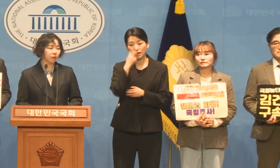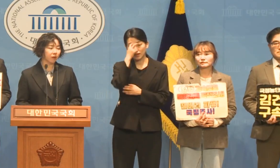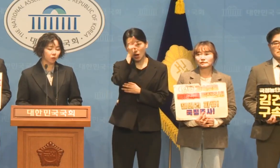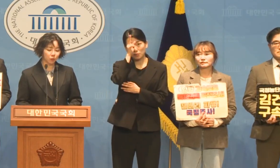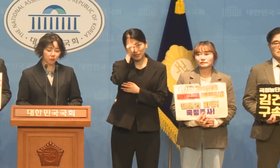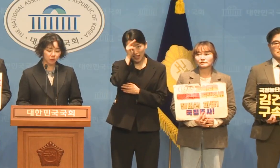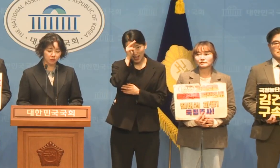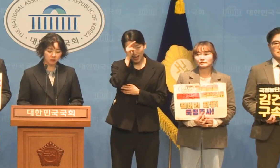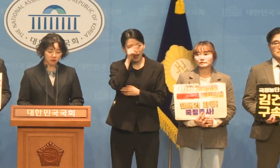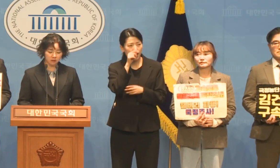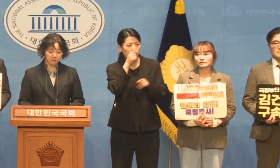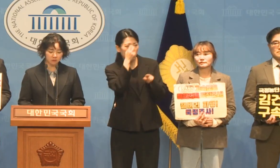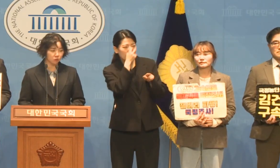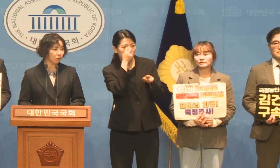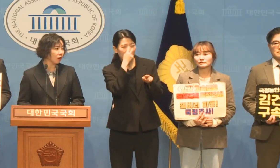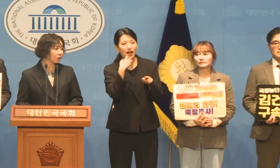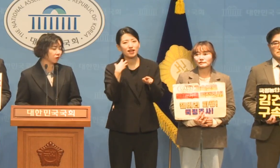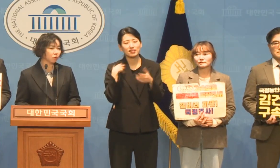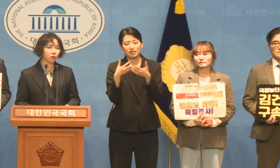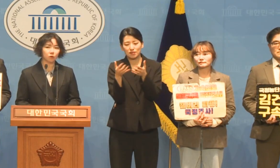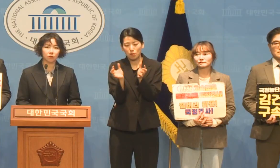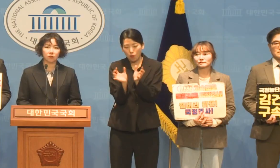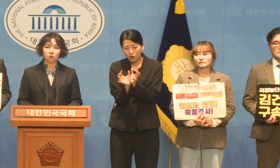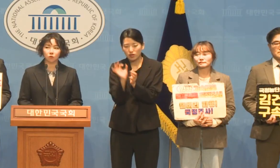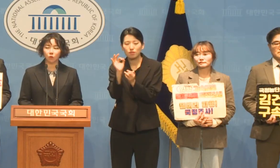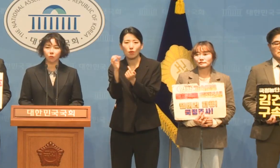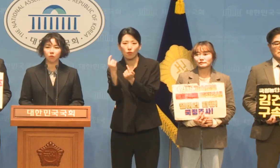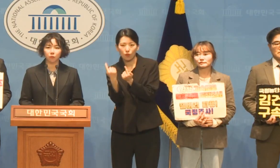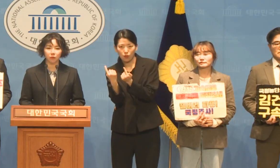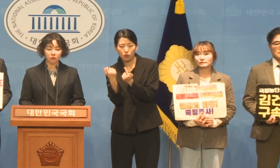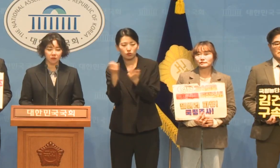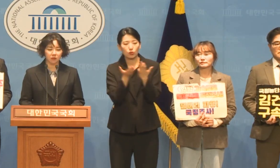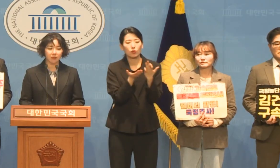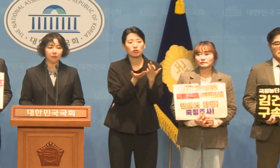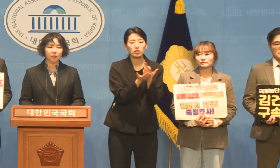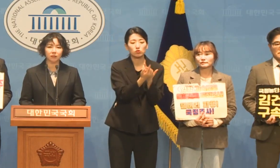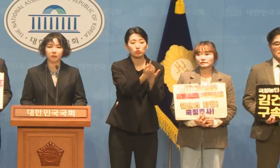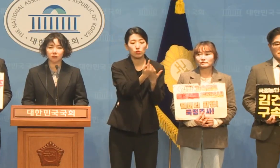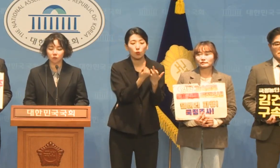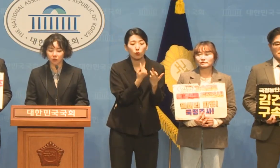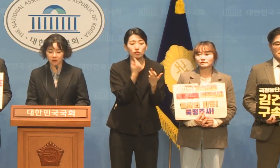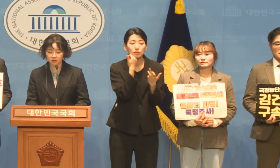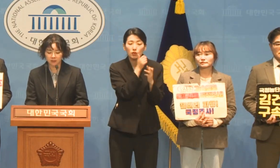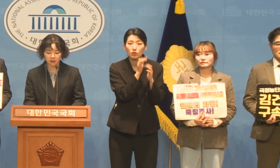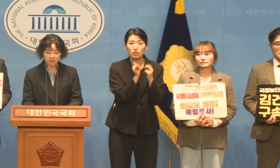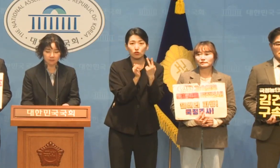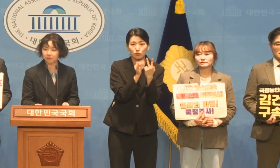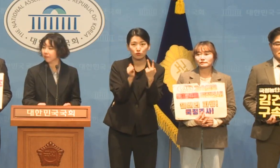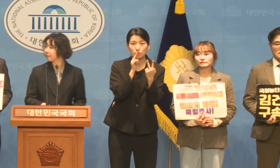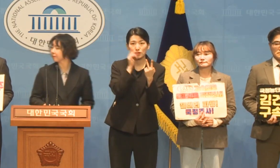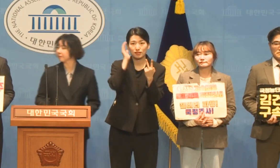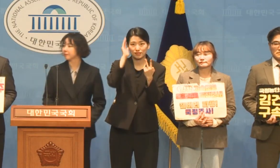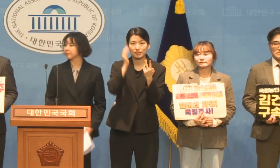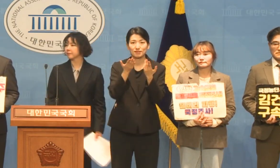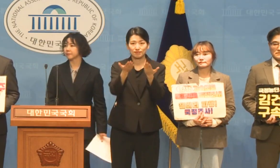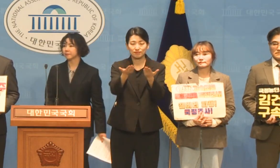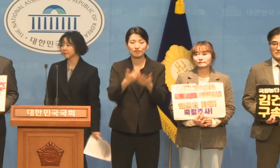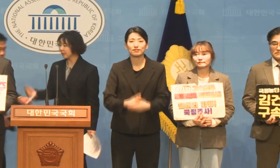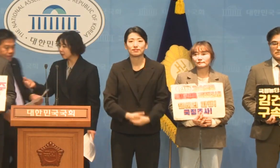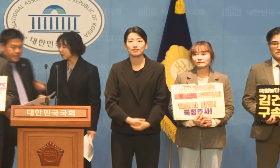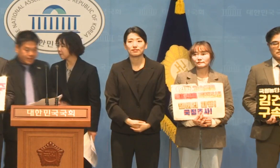검사 모임의 오동현 변호사님 그리고 제주도에서 오신 고부건 변호사님의 말씀을 듣도록 하겠습니다.